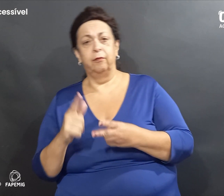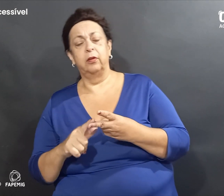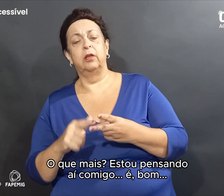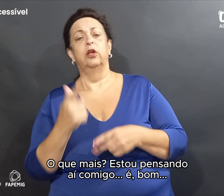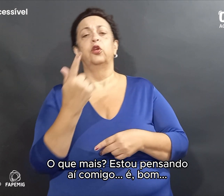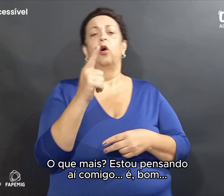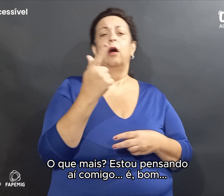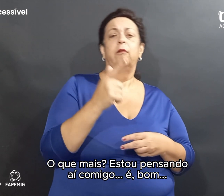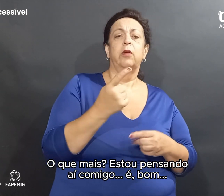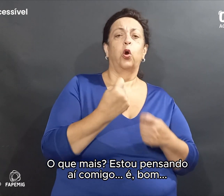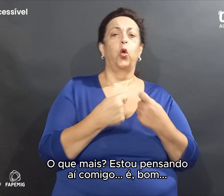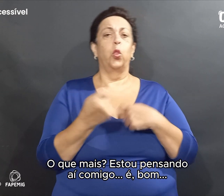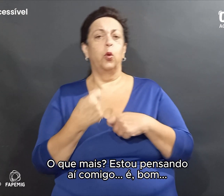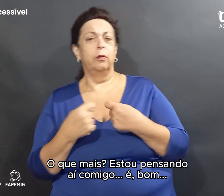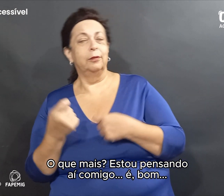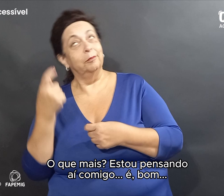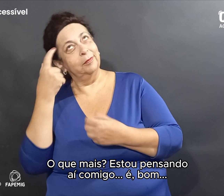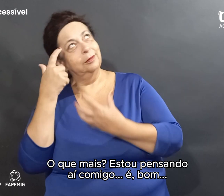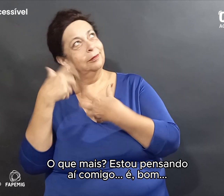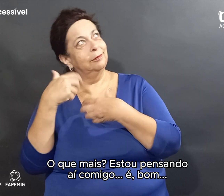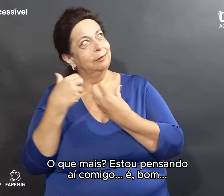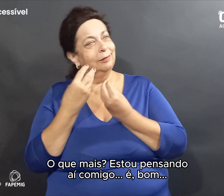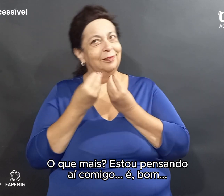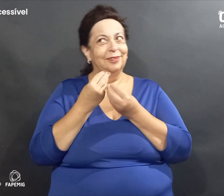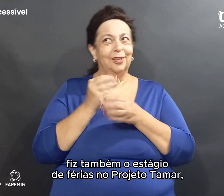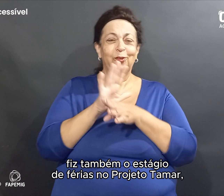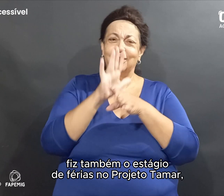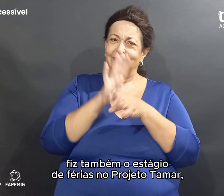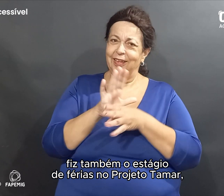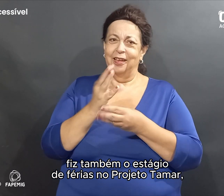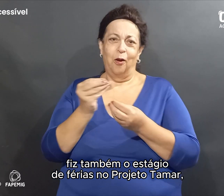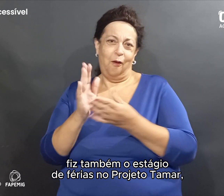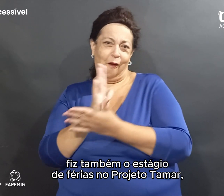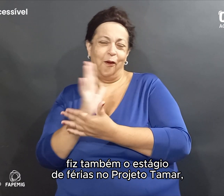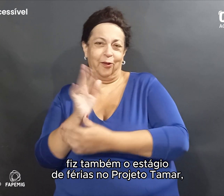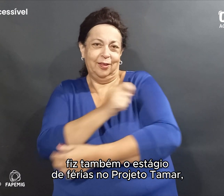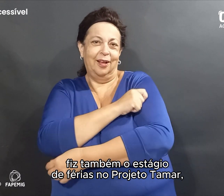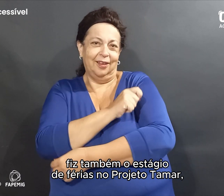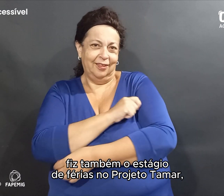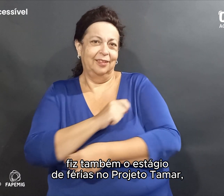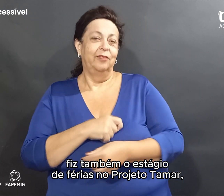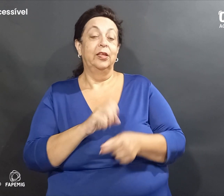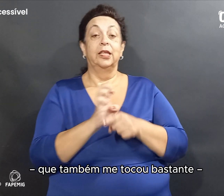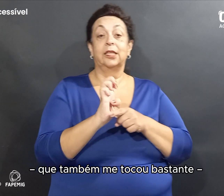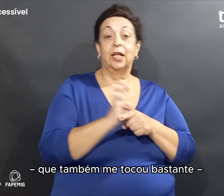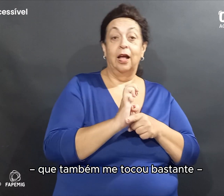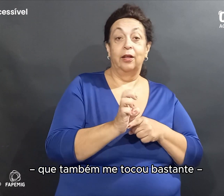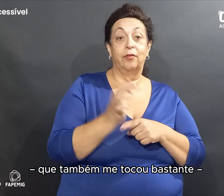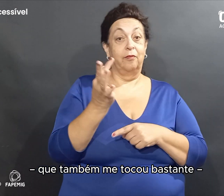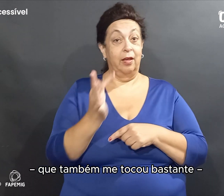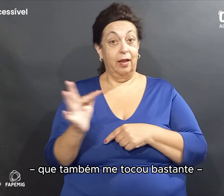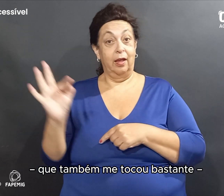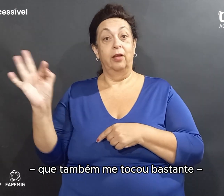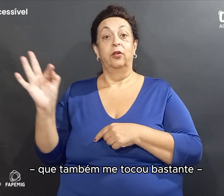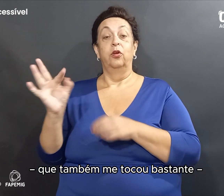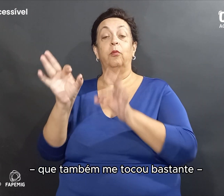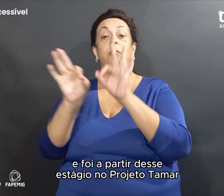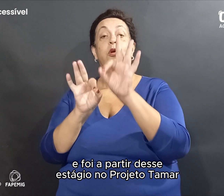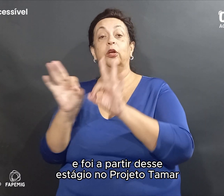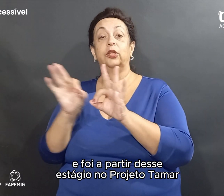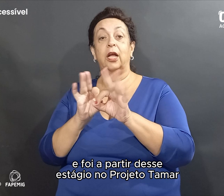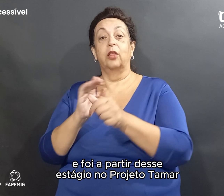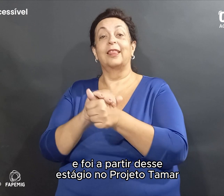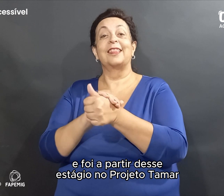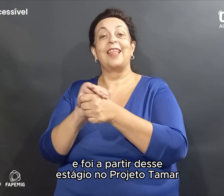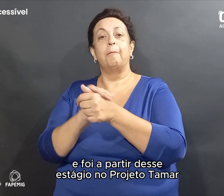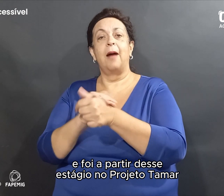econômica. Que mais? Tô pensando aí comigo. Bom, fiz também um estágio de férias no Projeto Tamar, que também me tocou bastante.